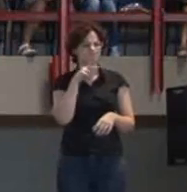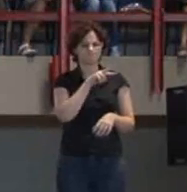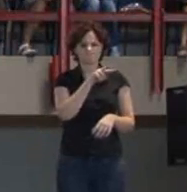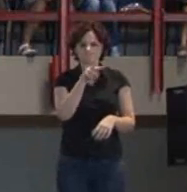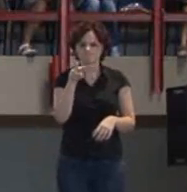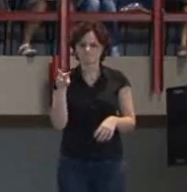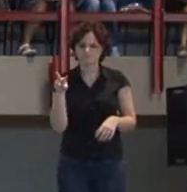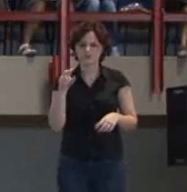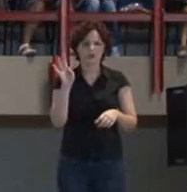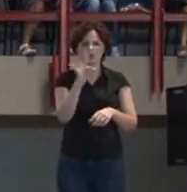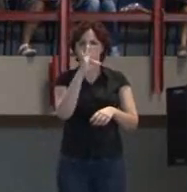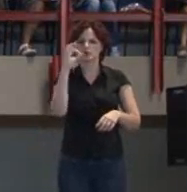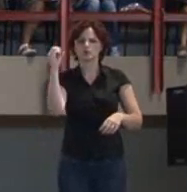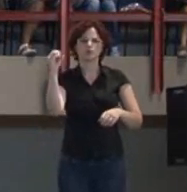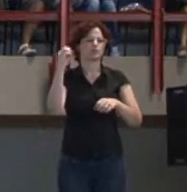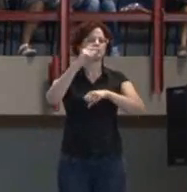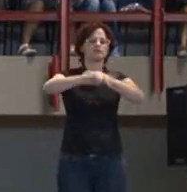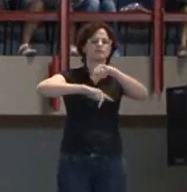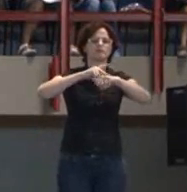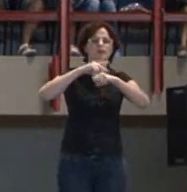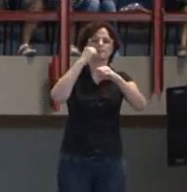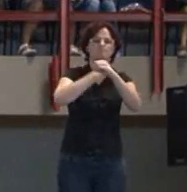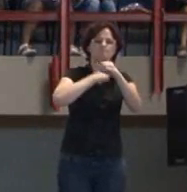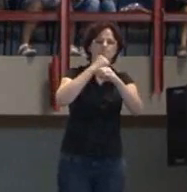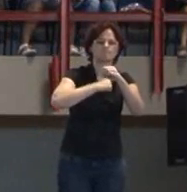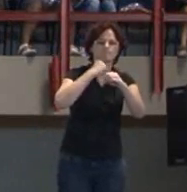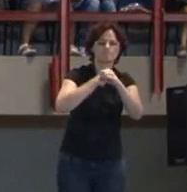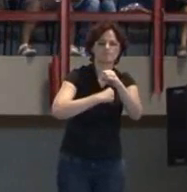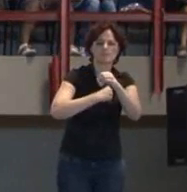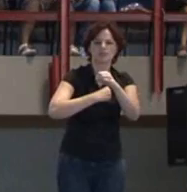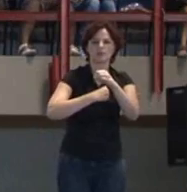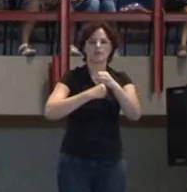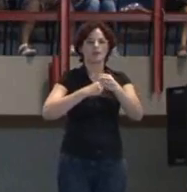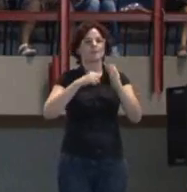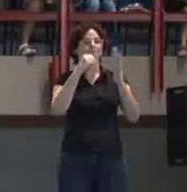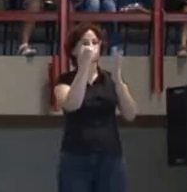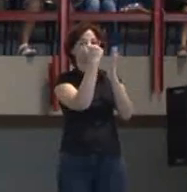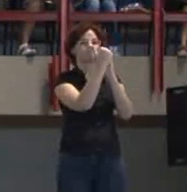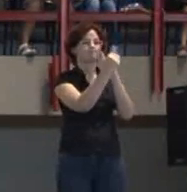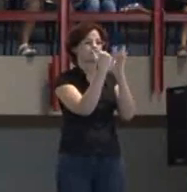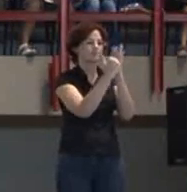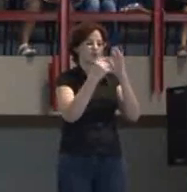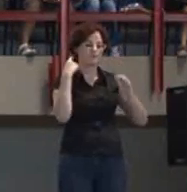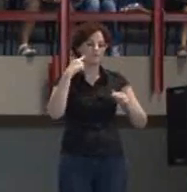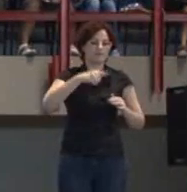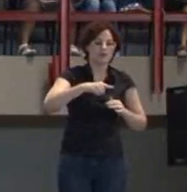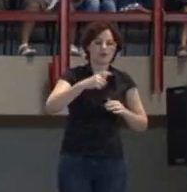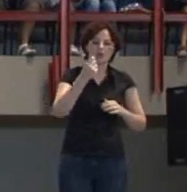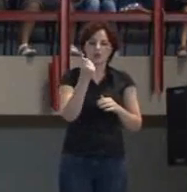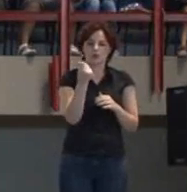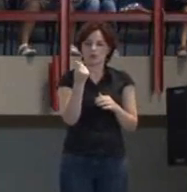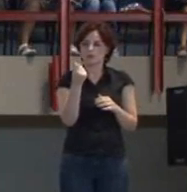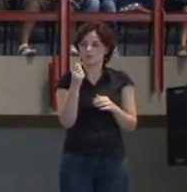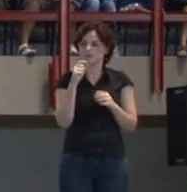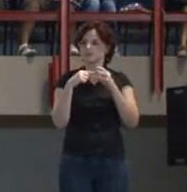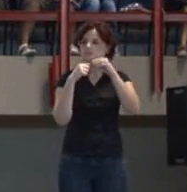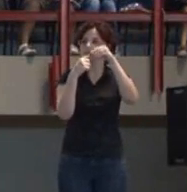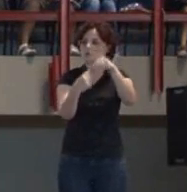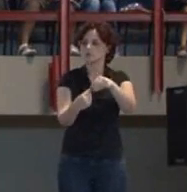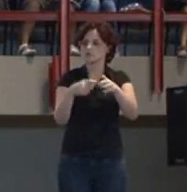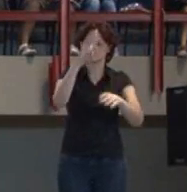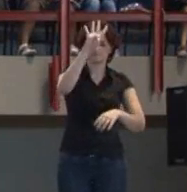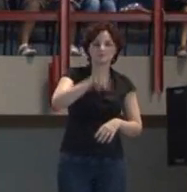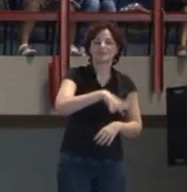o país produzia e tabela o preço durante 5 anos ia custar o mesmo